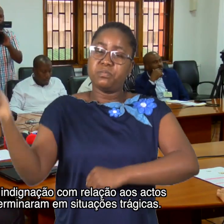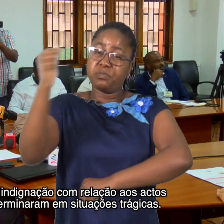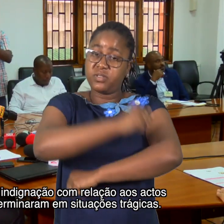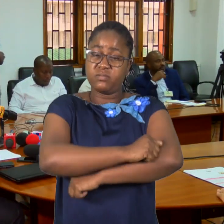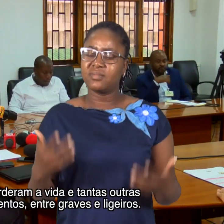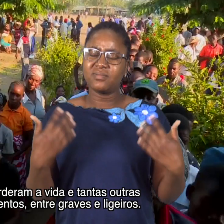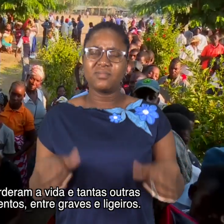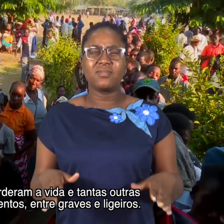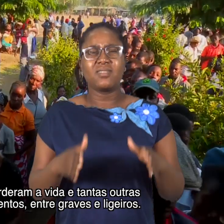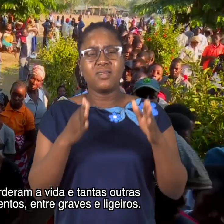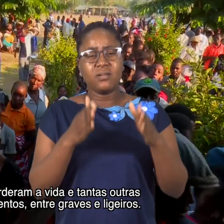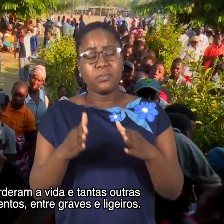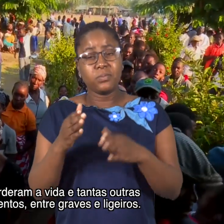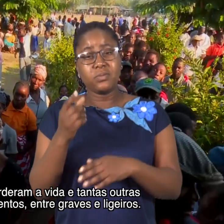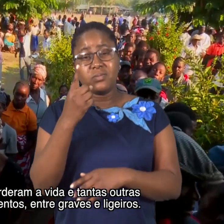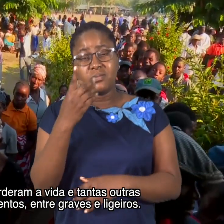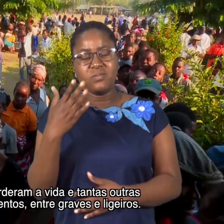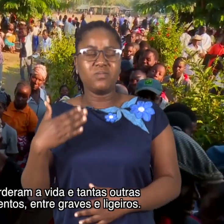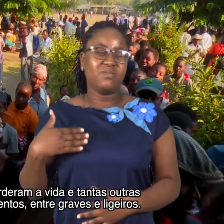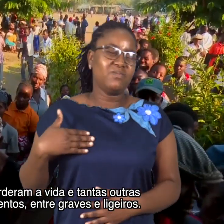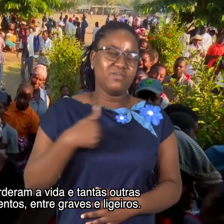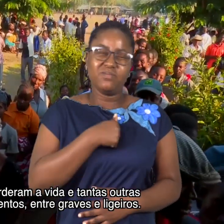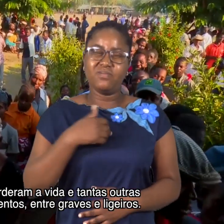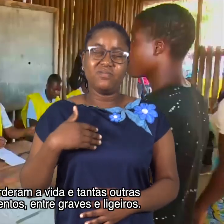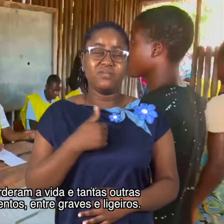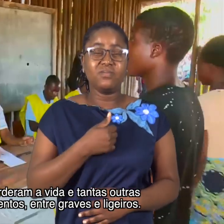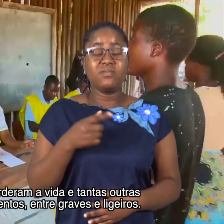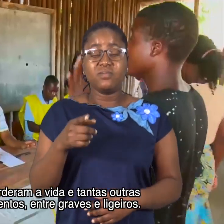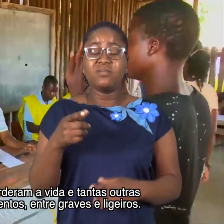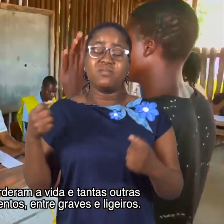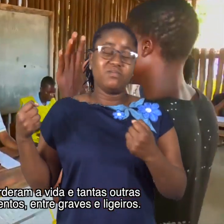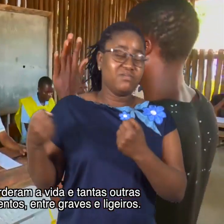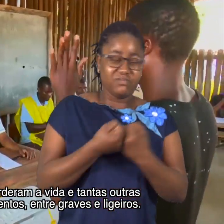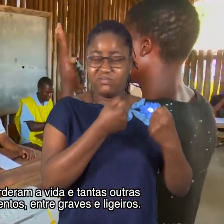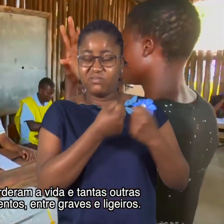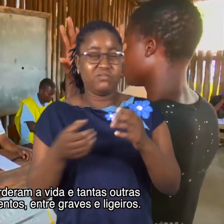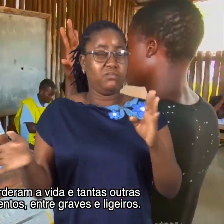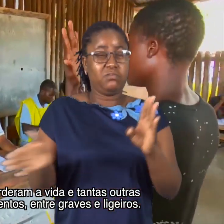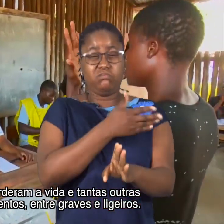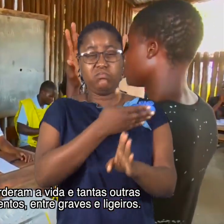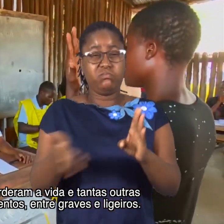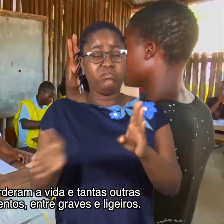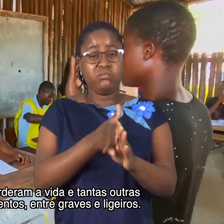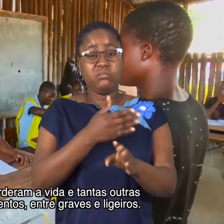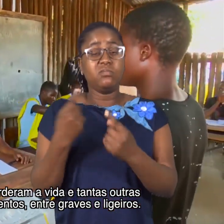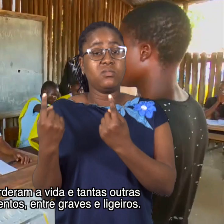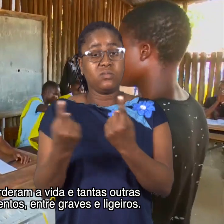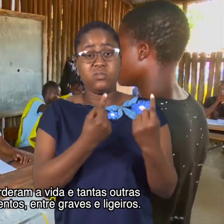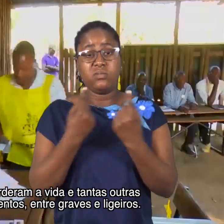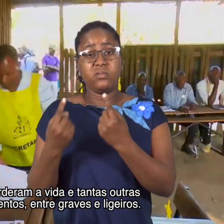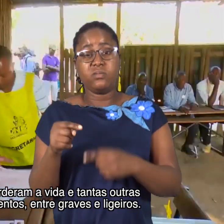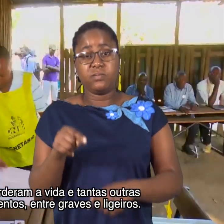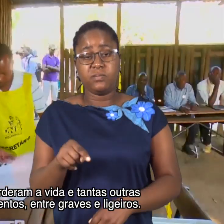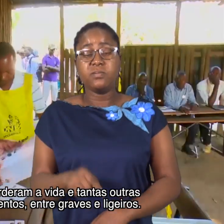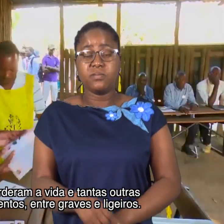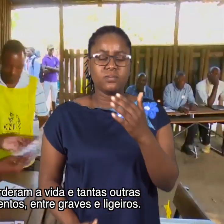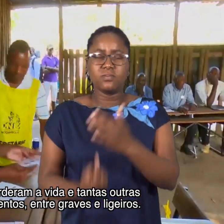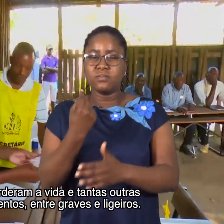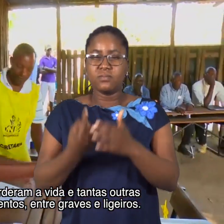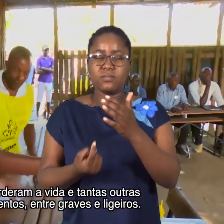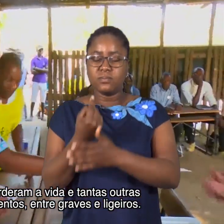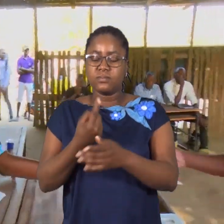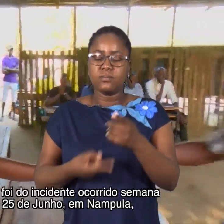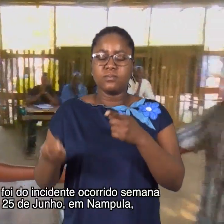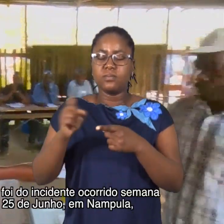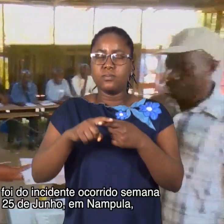trágicas. 14 pessoas já perderam a vida e tantas outras contraíram ferimentos, entre graves